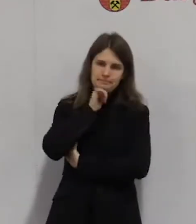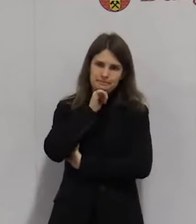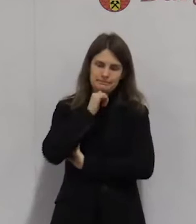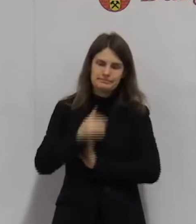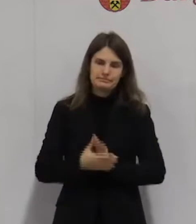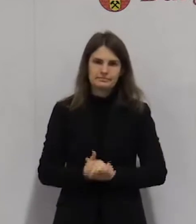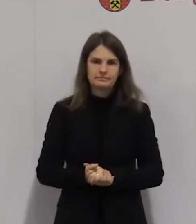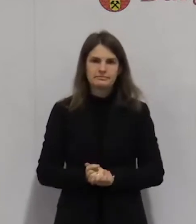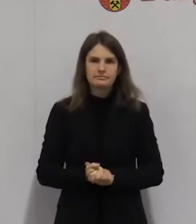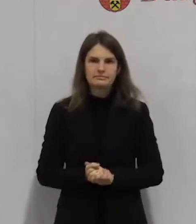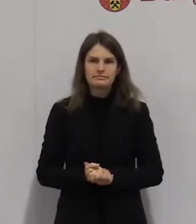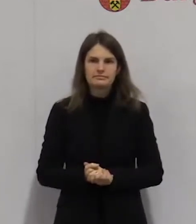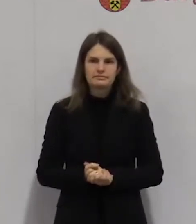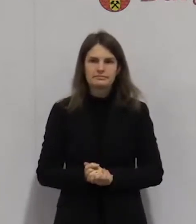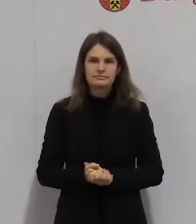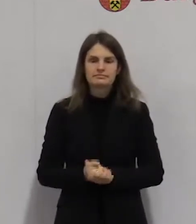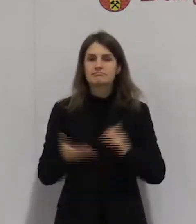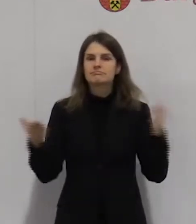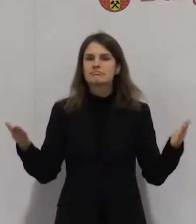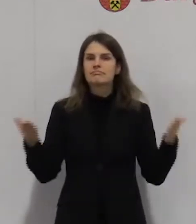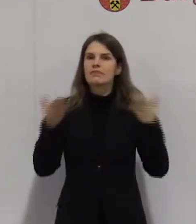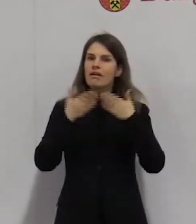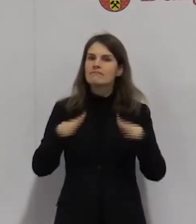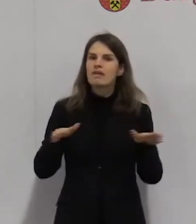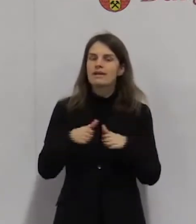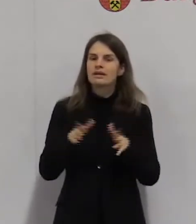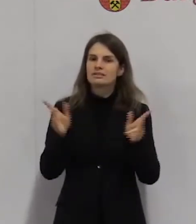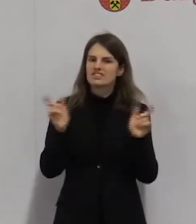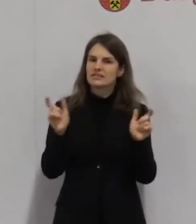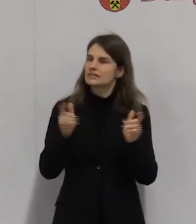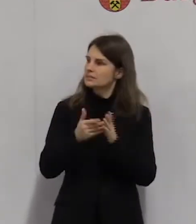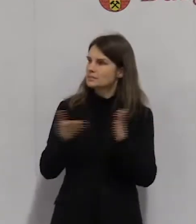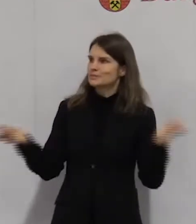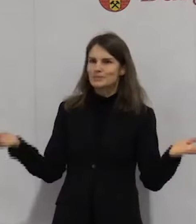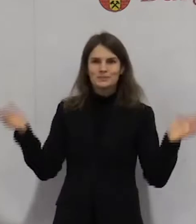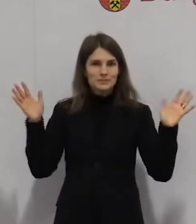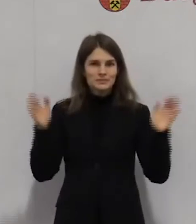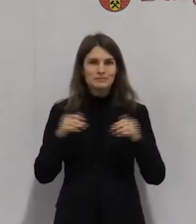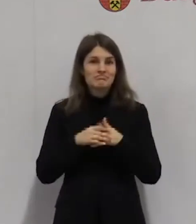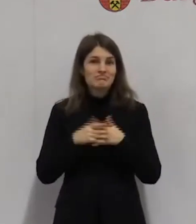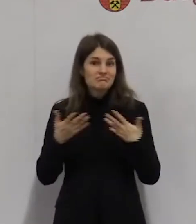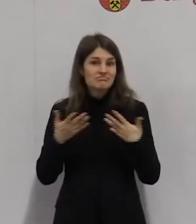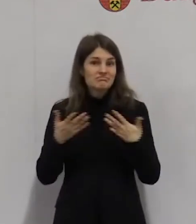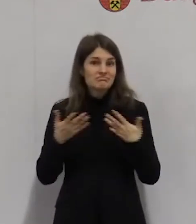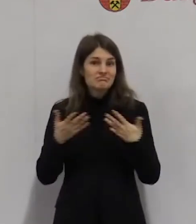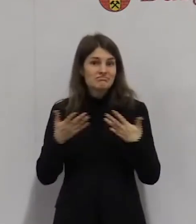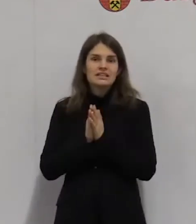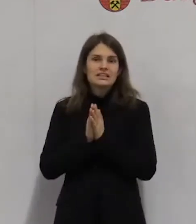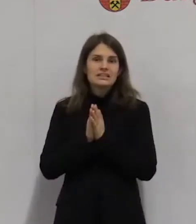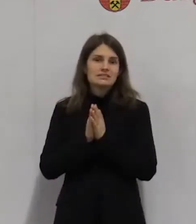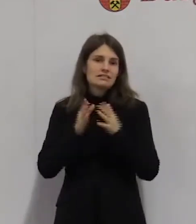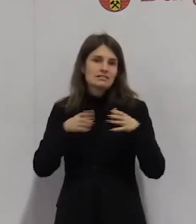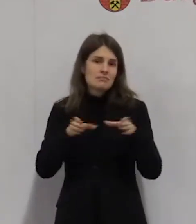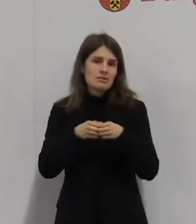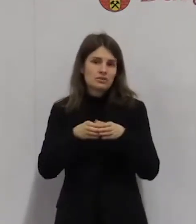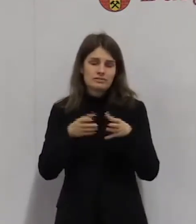viel zum bevorstehenden Weihnachtsfest und der Betroffenheit auch der Kirchen- und Religionsgemeinschaften im